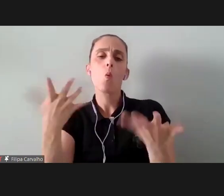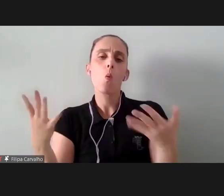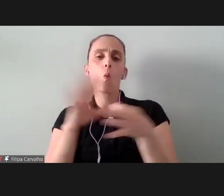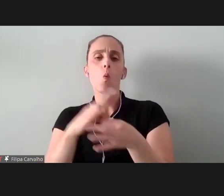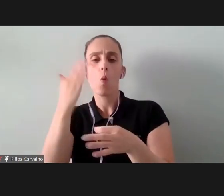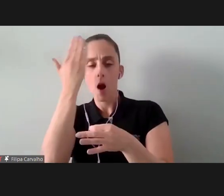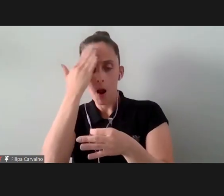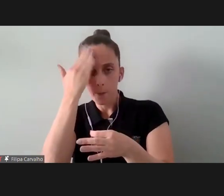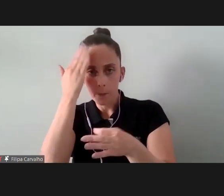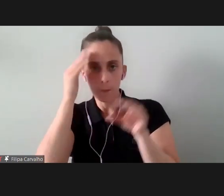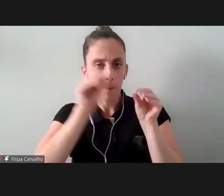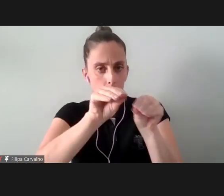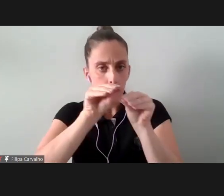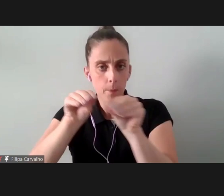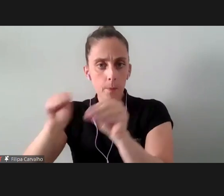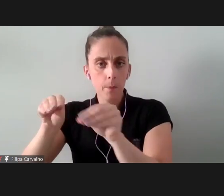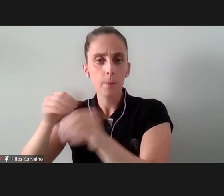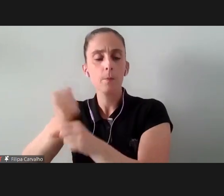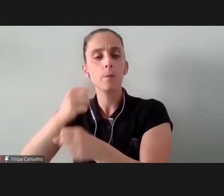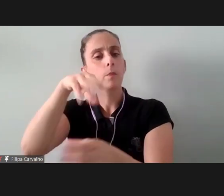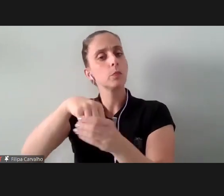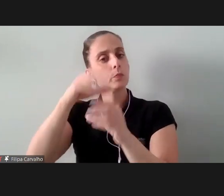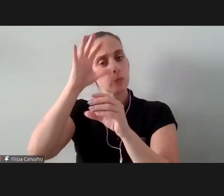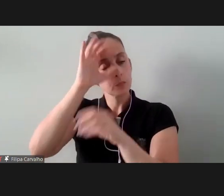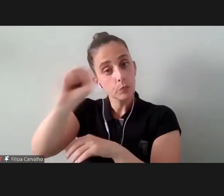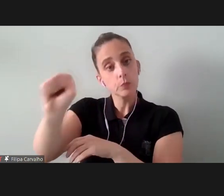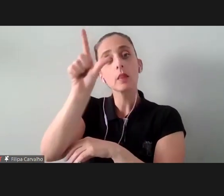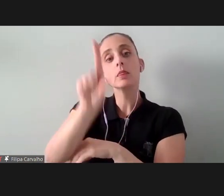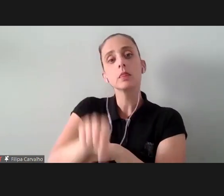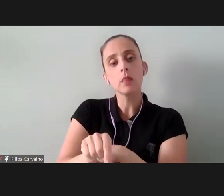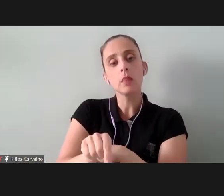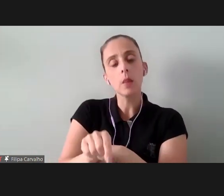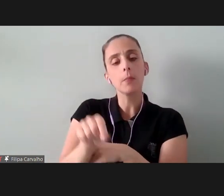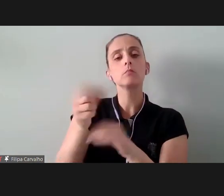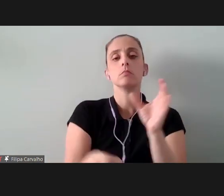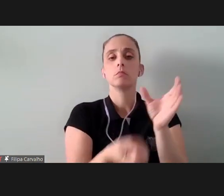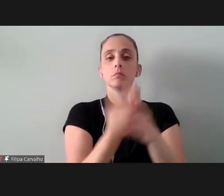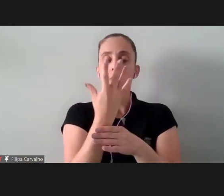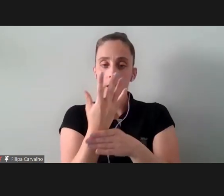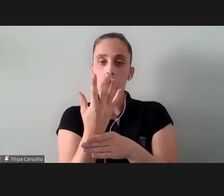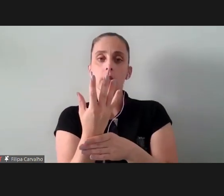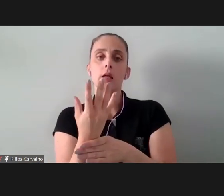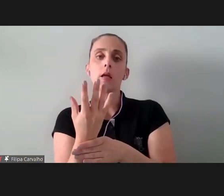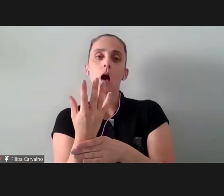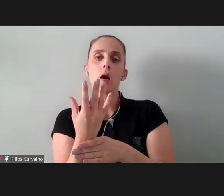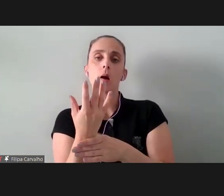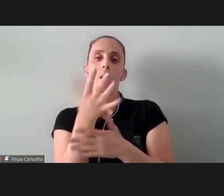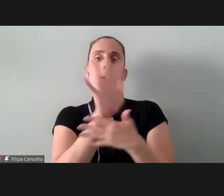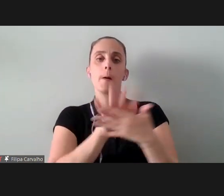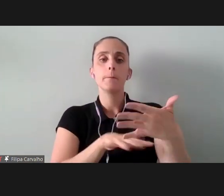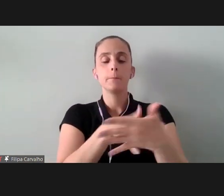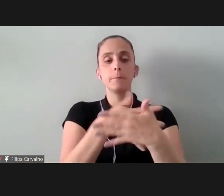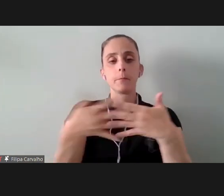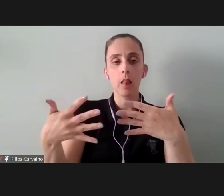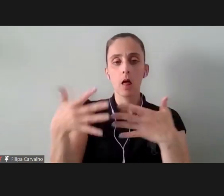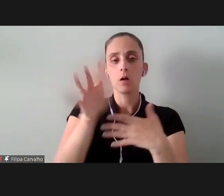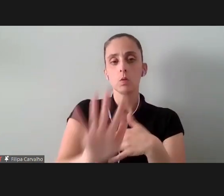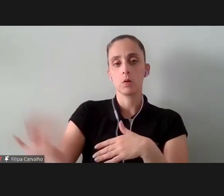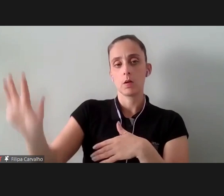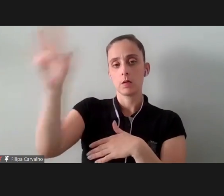dos Funcionários Públicos e também a elaboração e aprovação de um plano nacional